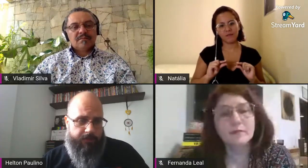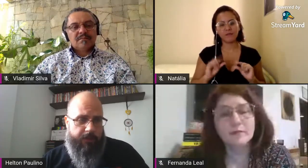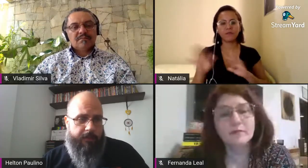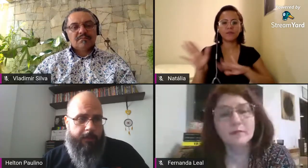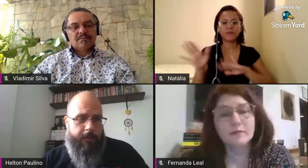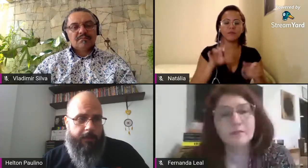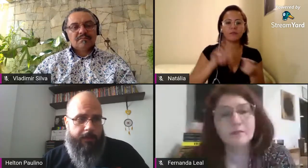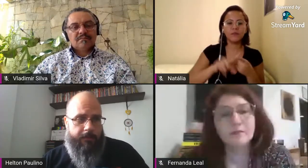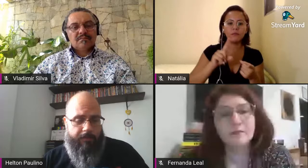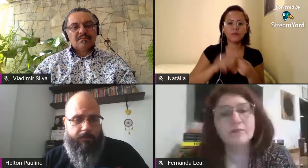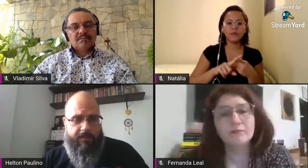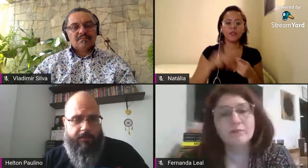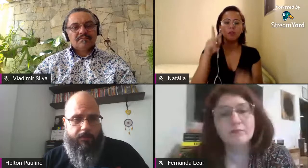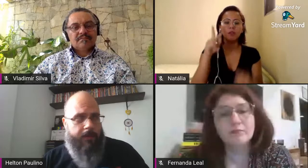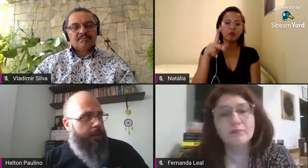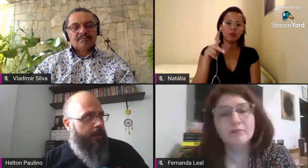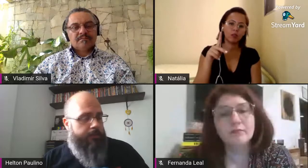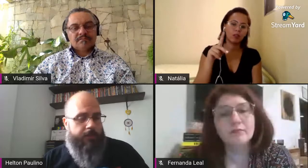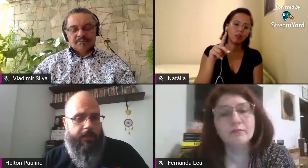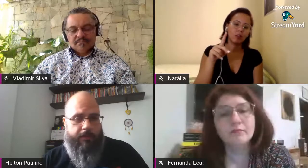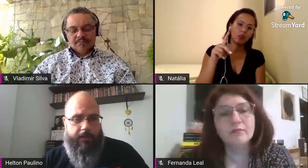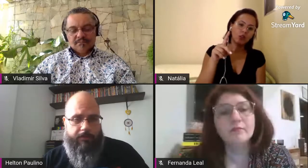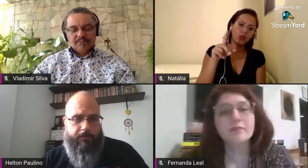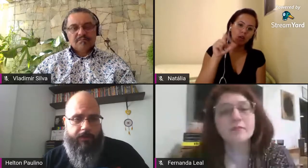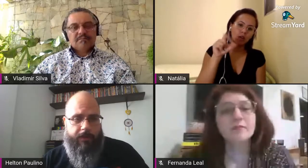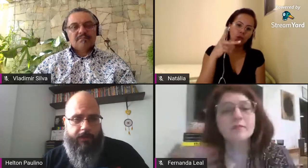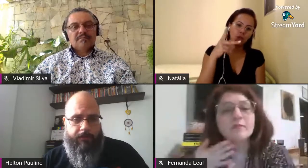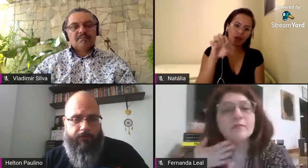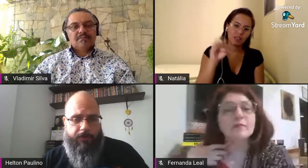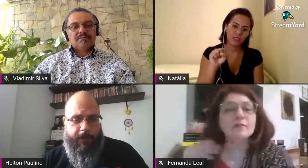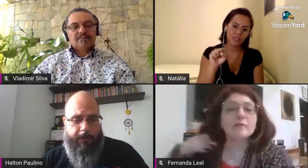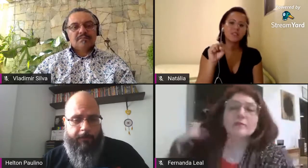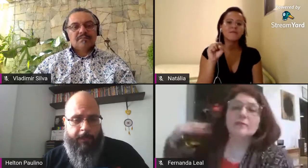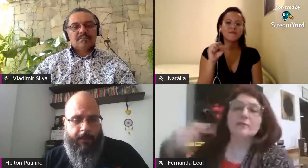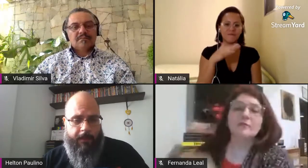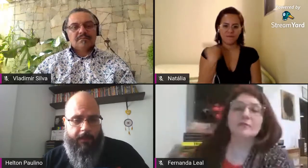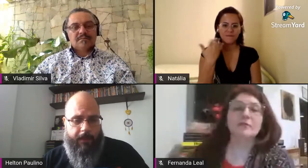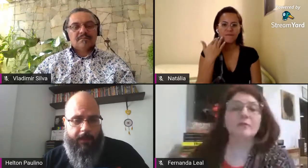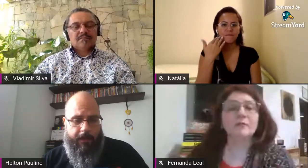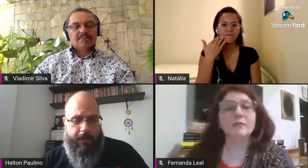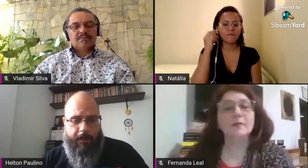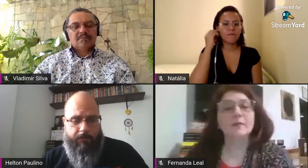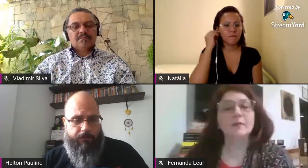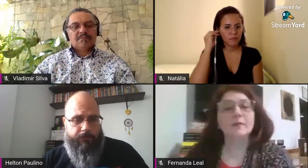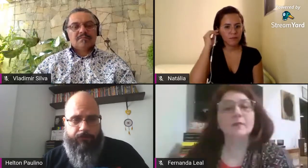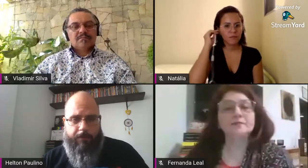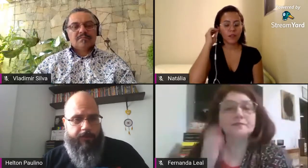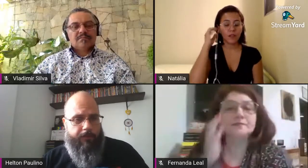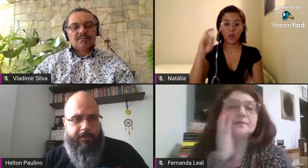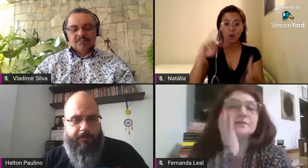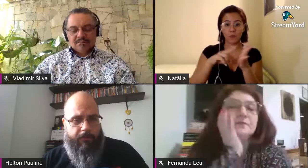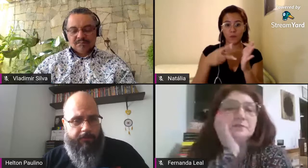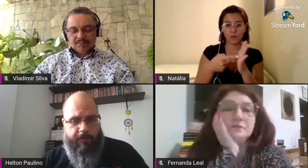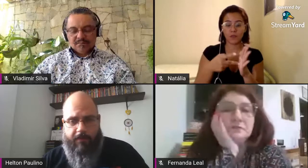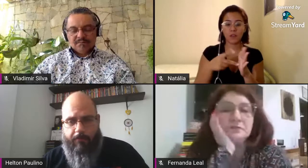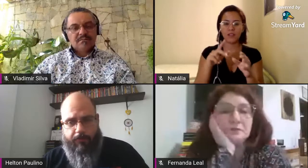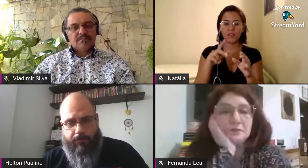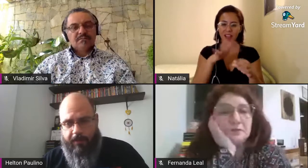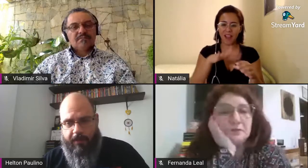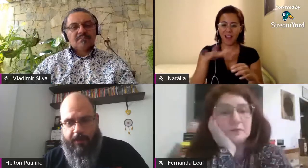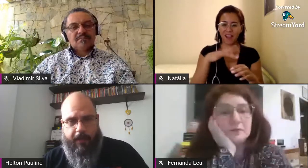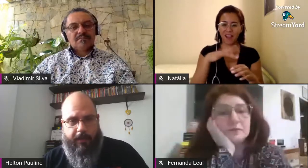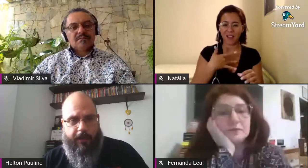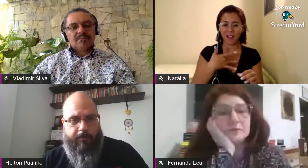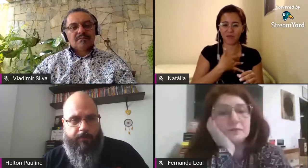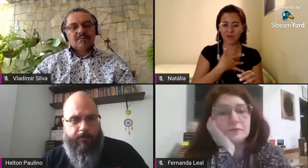de Covid. E eu estava conversando com ele relacionado a isso e foi, foi justamente o momento que o Sócio me disse, não, eu